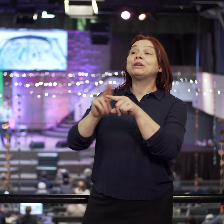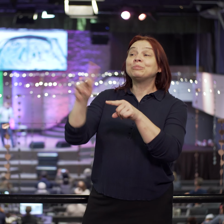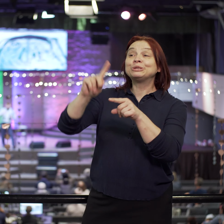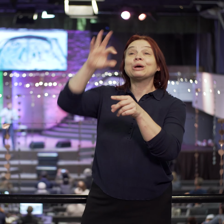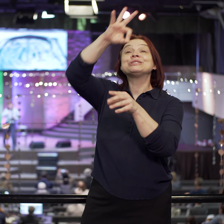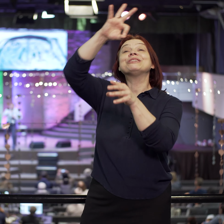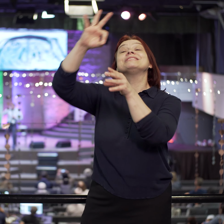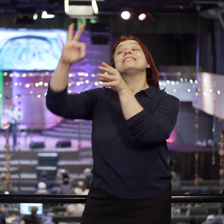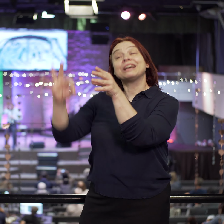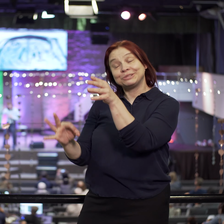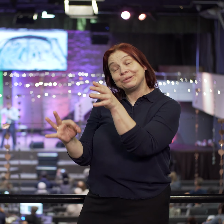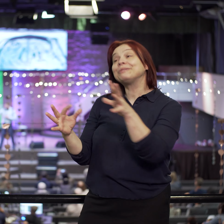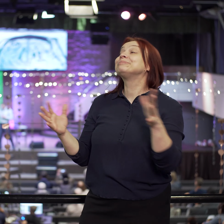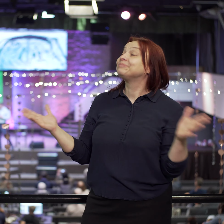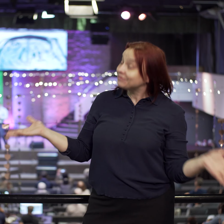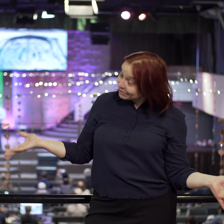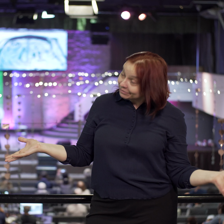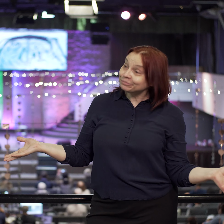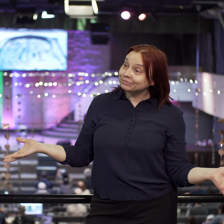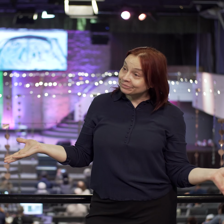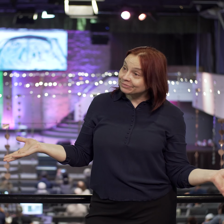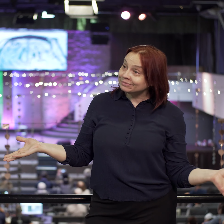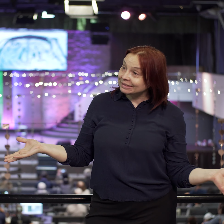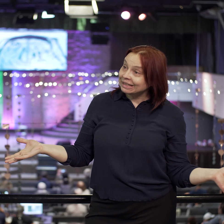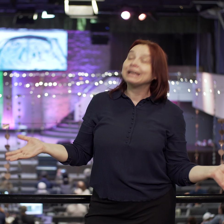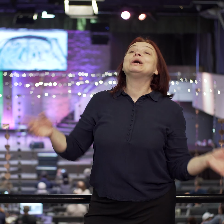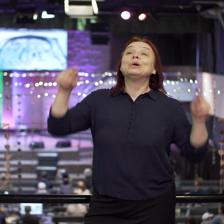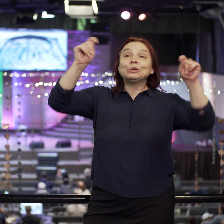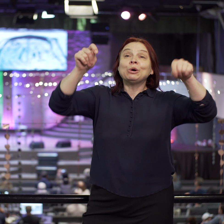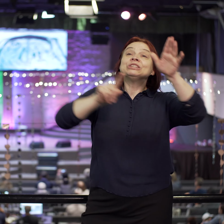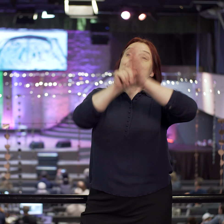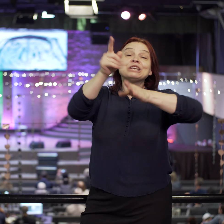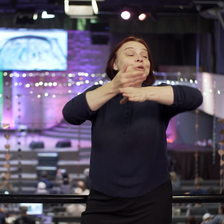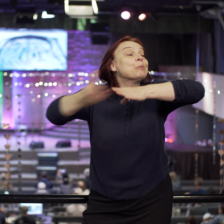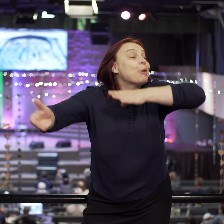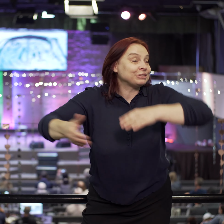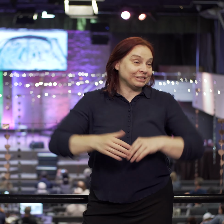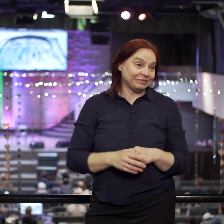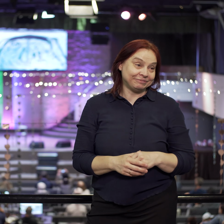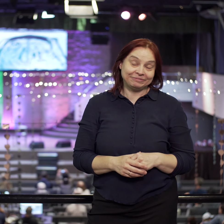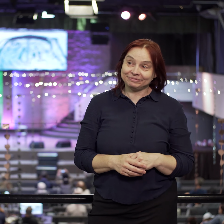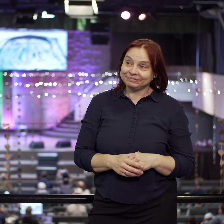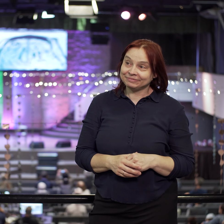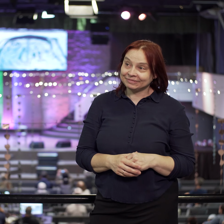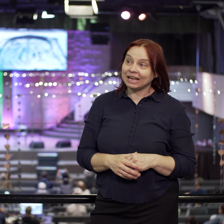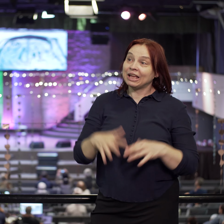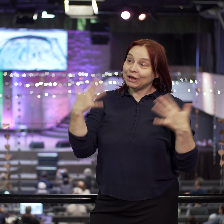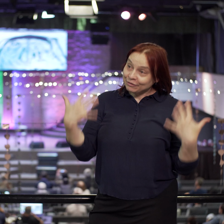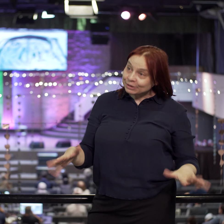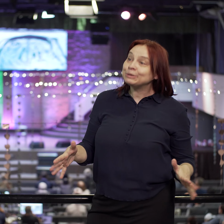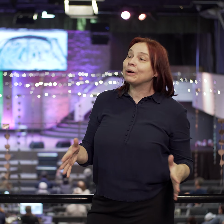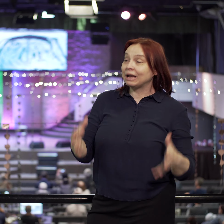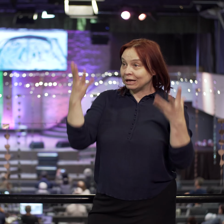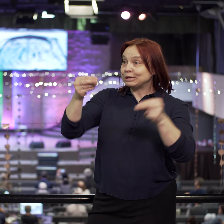в Израиле, когда солнце клонится, садится, становится вечер, считается, что уже следующий